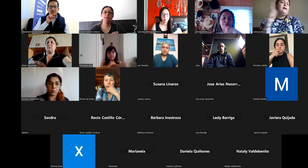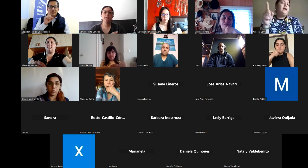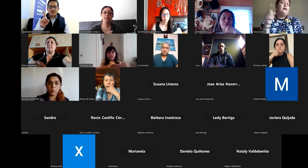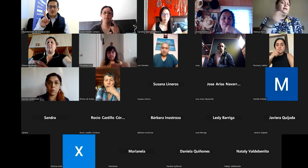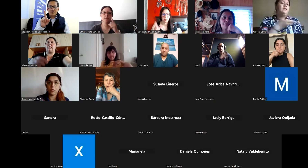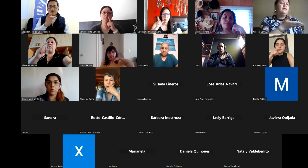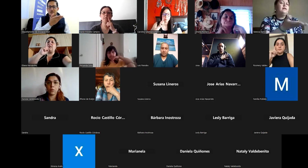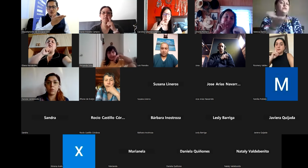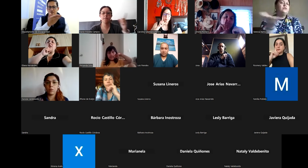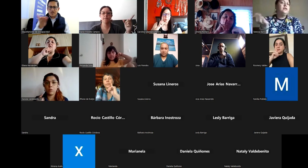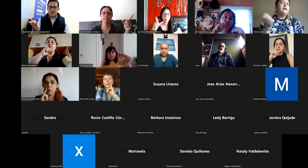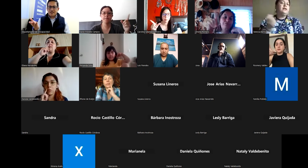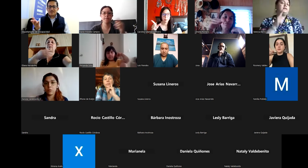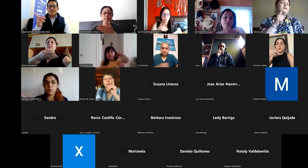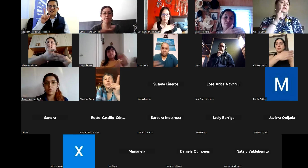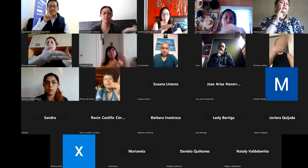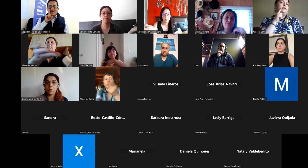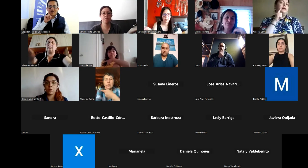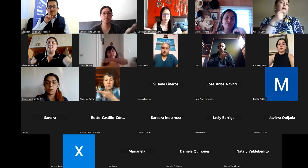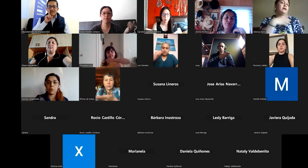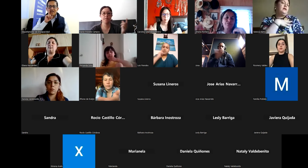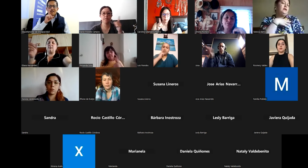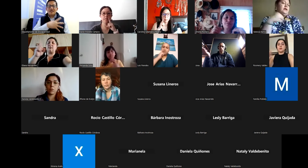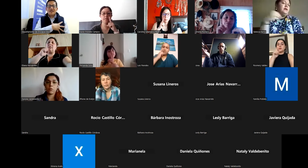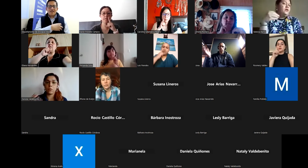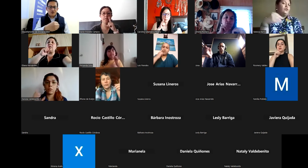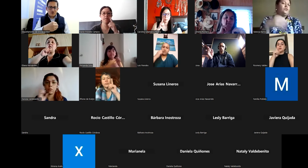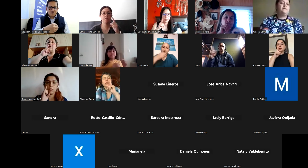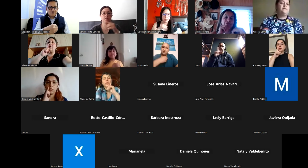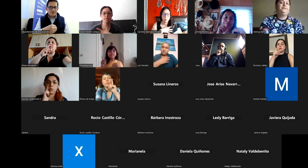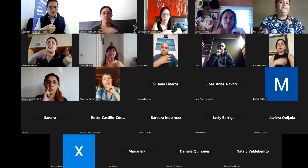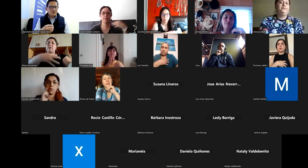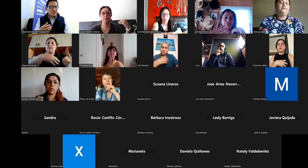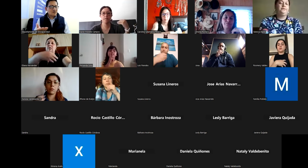quién de ustedes tiene hijos cierto